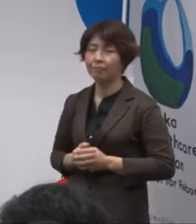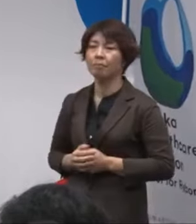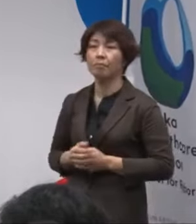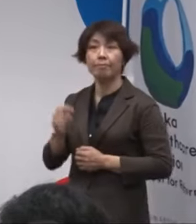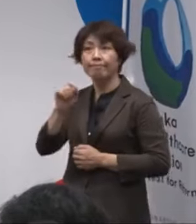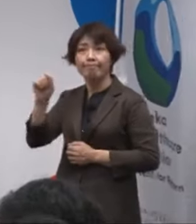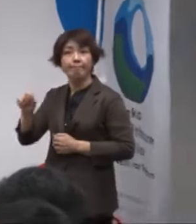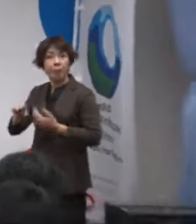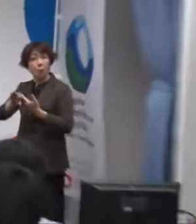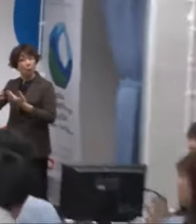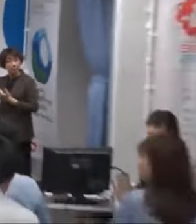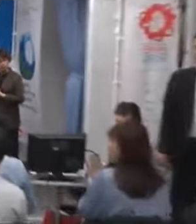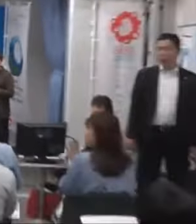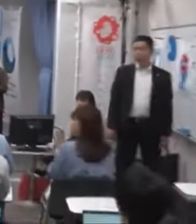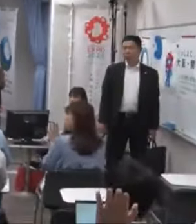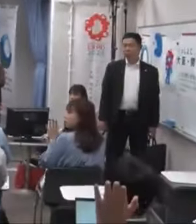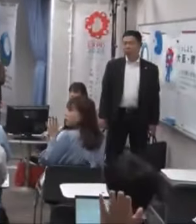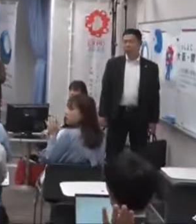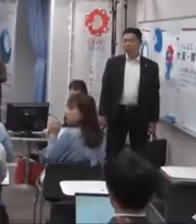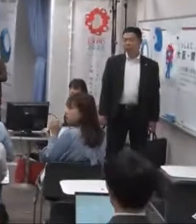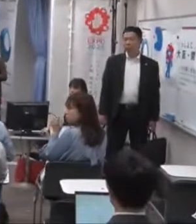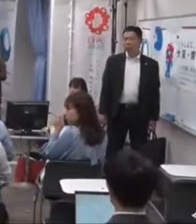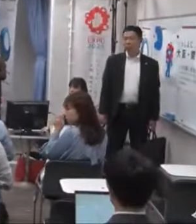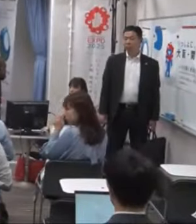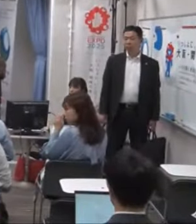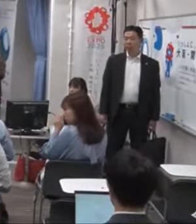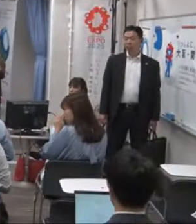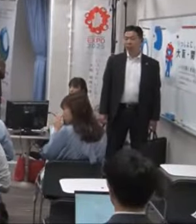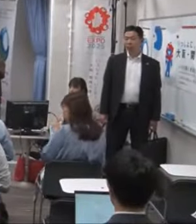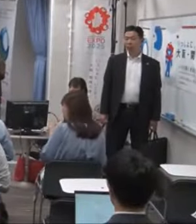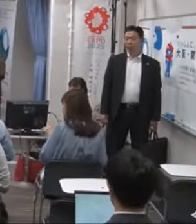他にございませんでしょうか。たら共同通信さん。